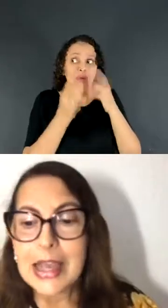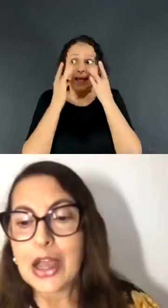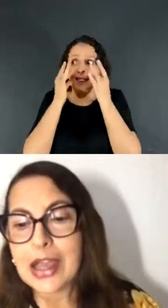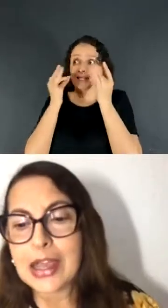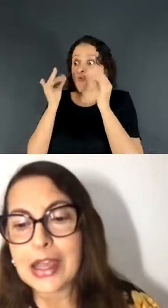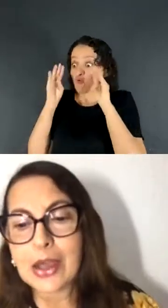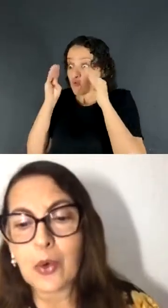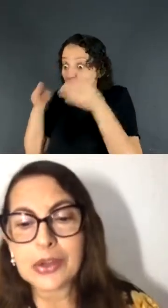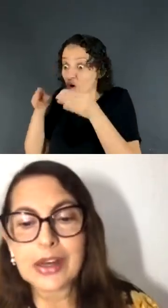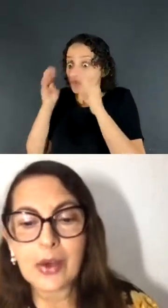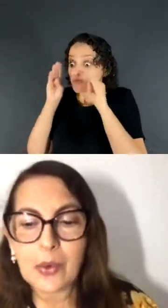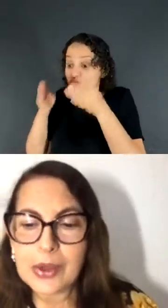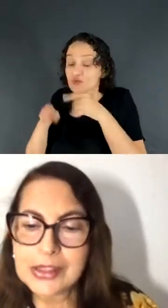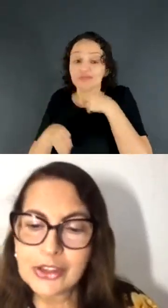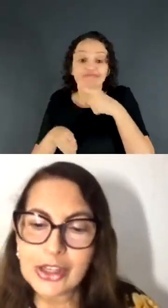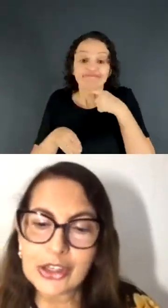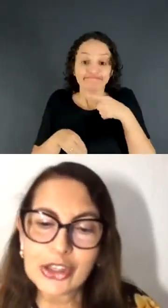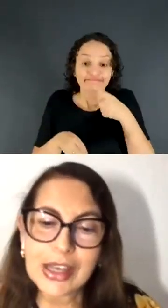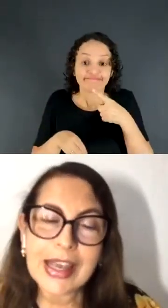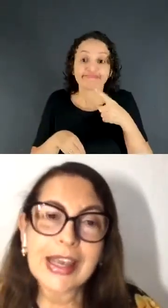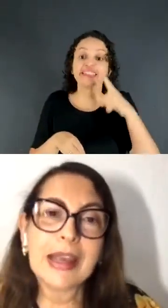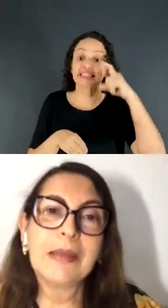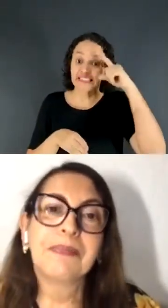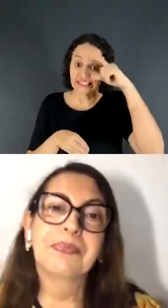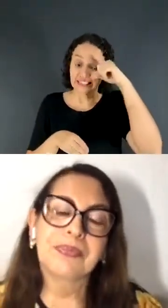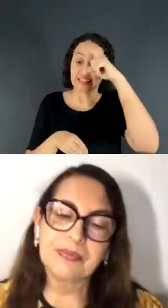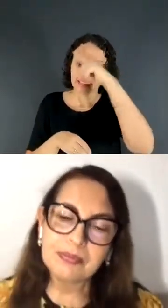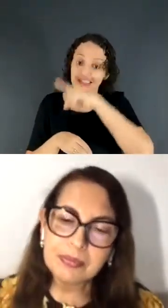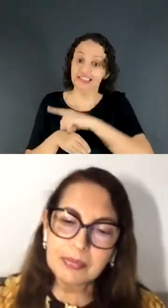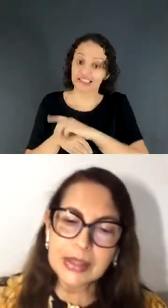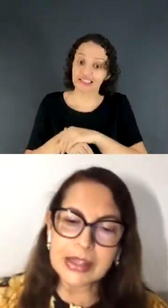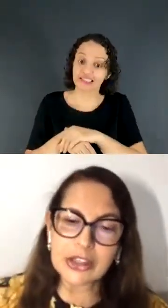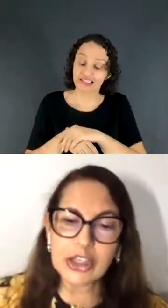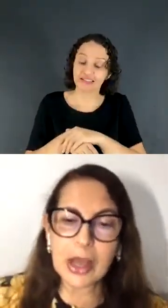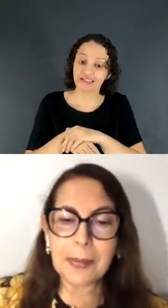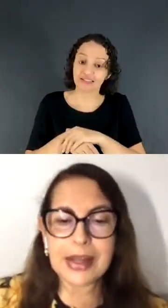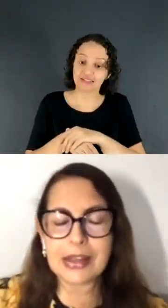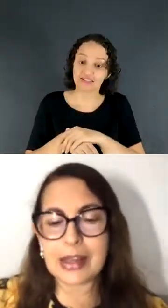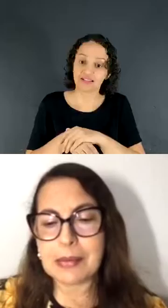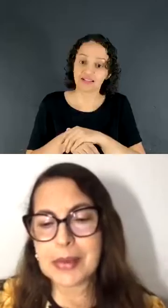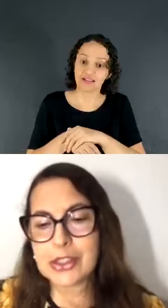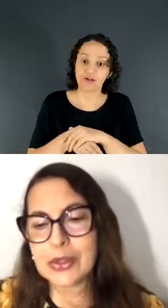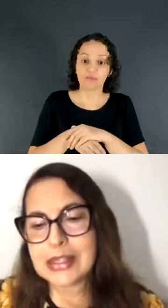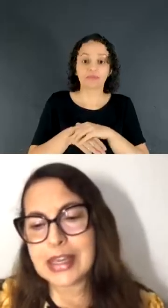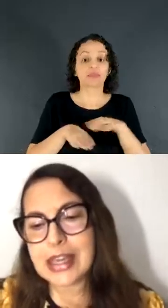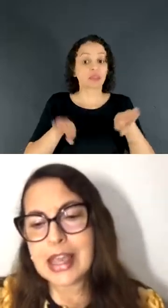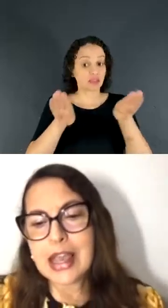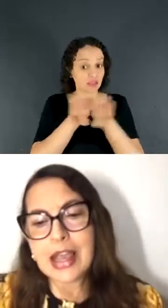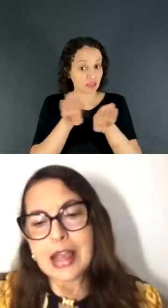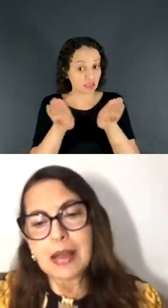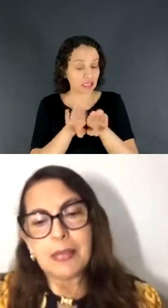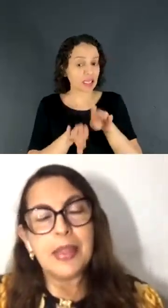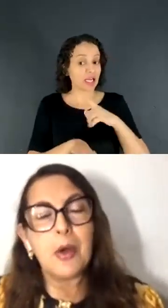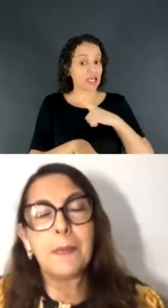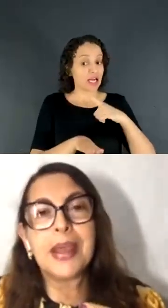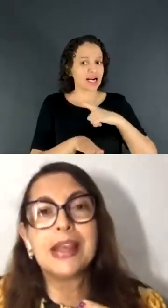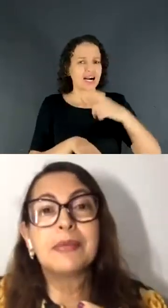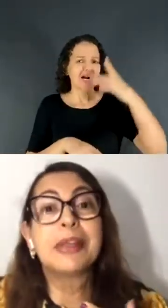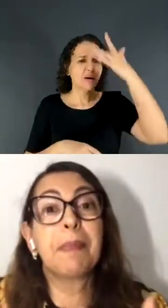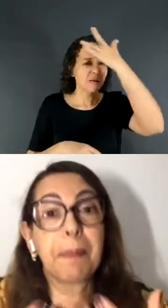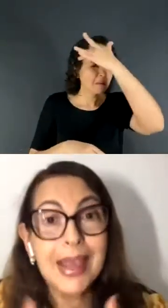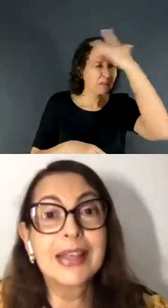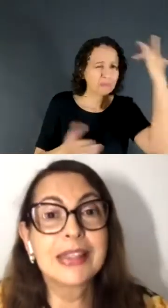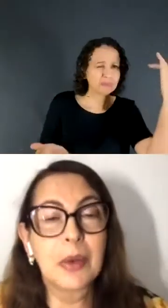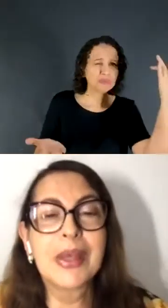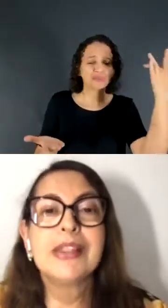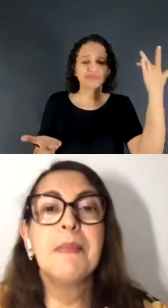né? Outra coisa, gente, da gente pessoas que não